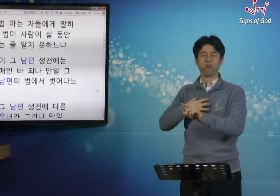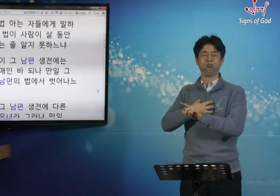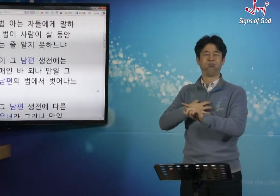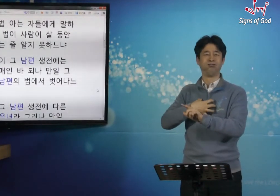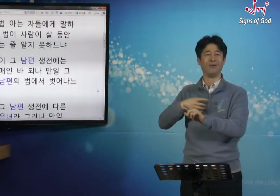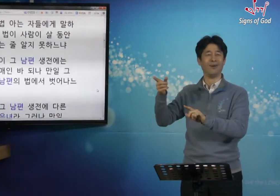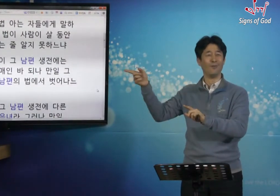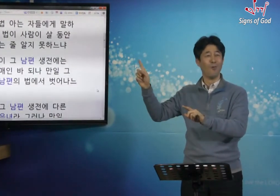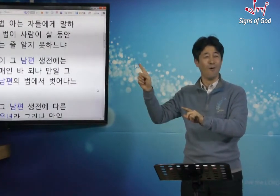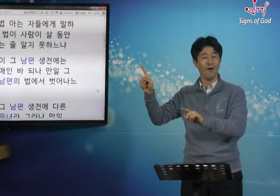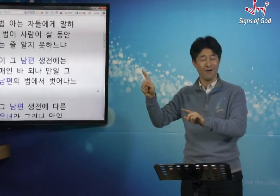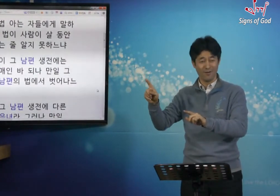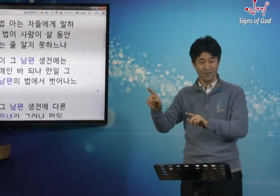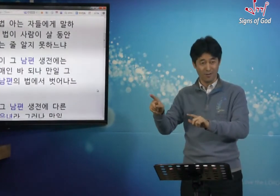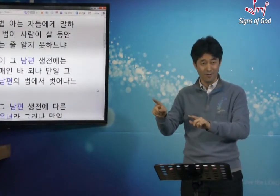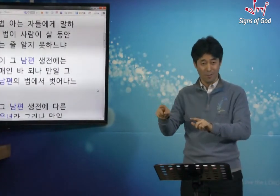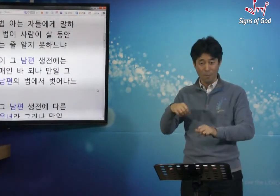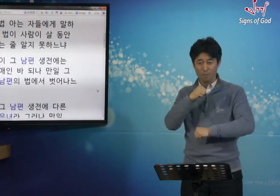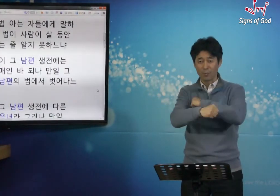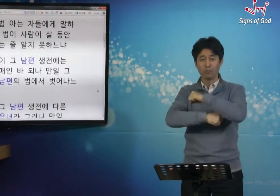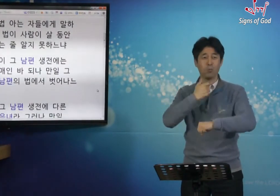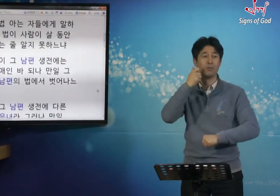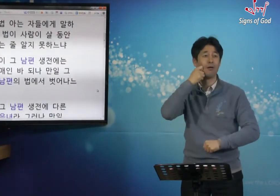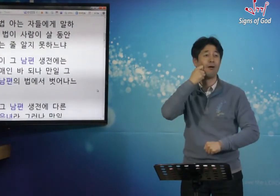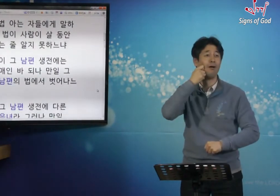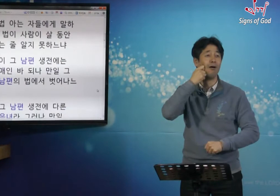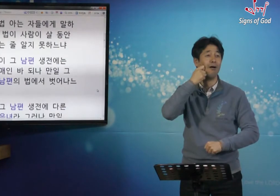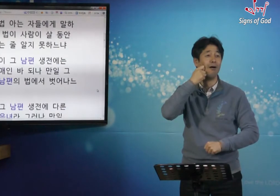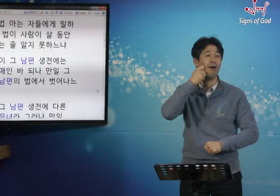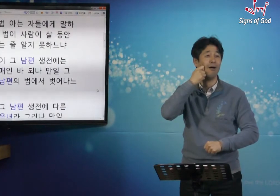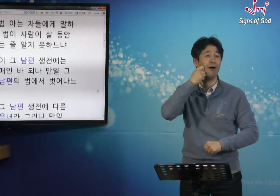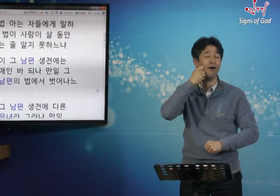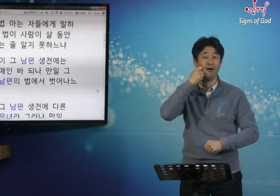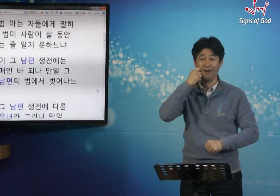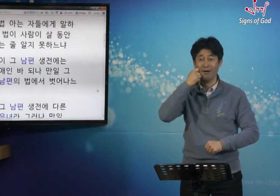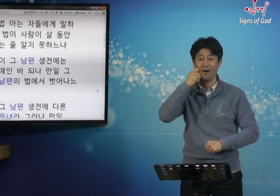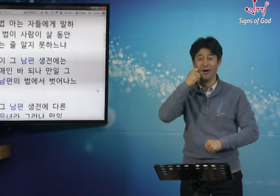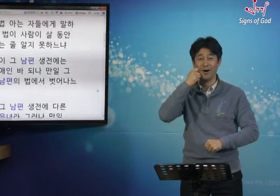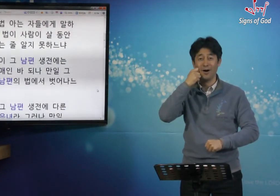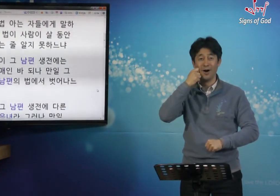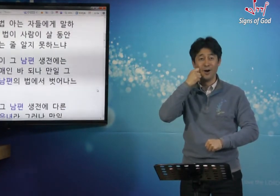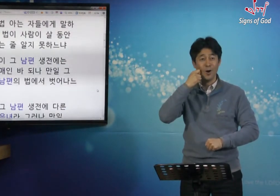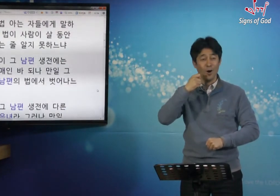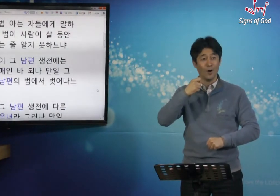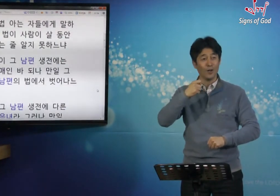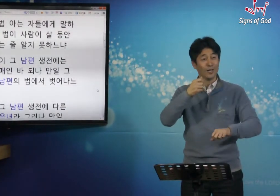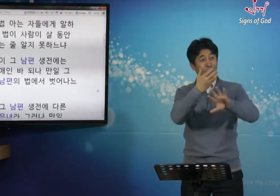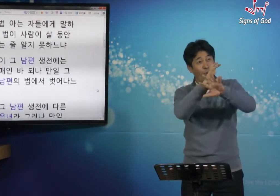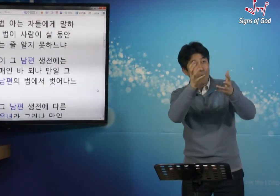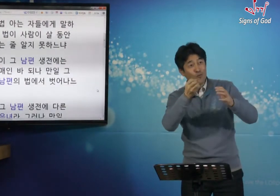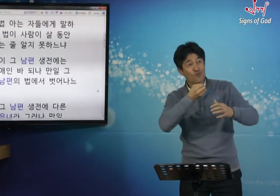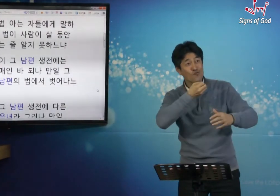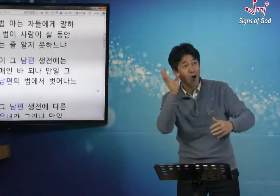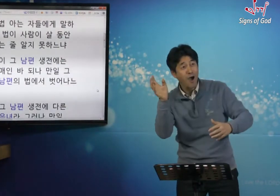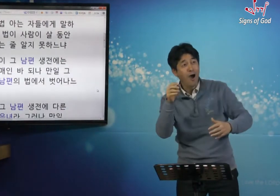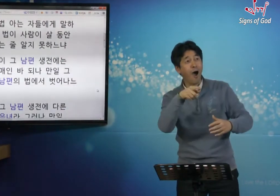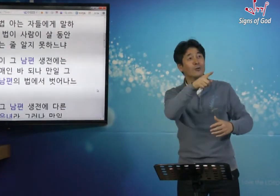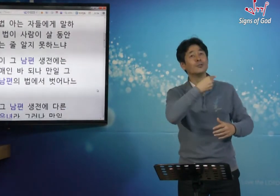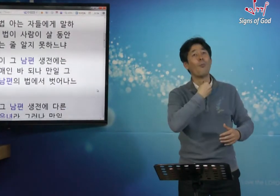그런데 북한에서 살던 사람이 자유가 없죠. 그 세상에서 자유가 없기 때문에